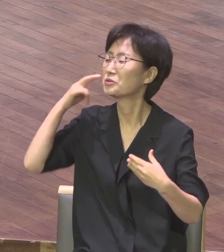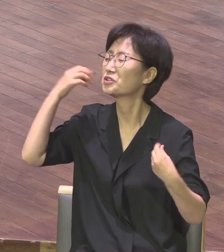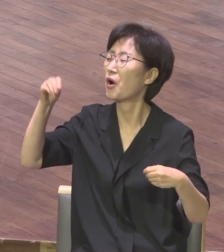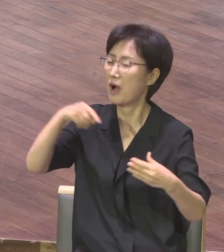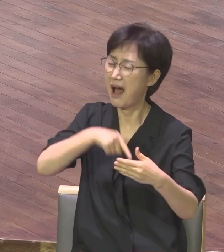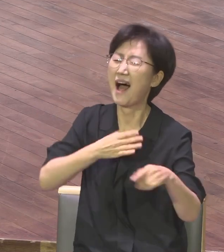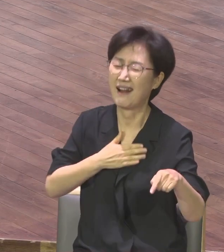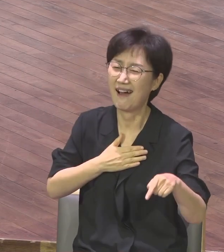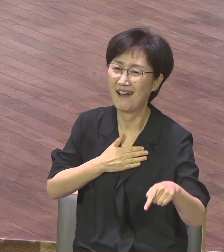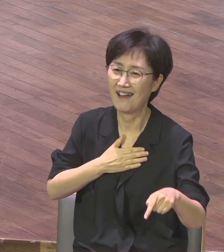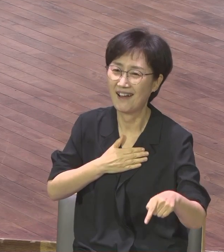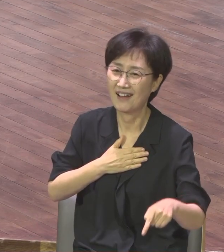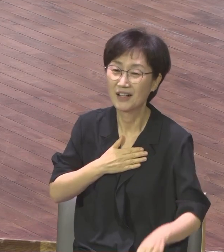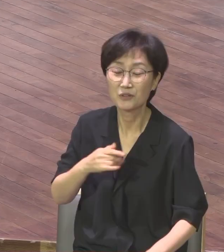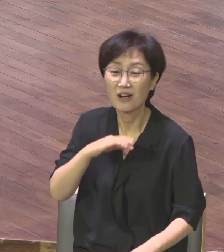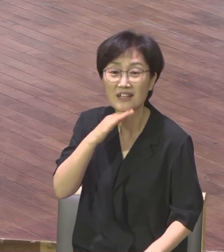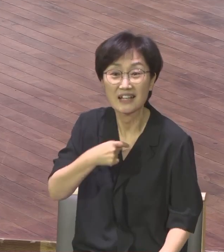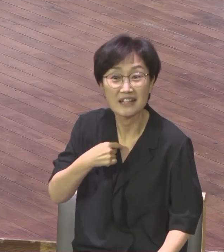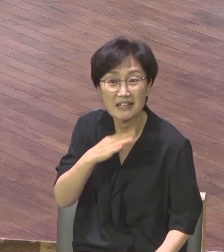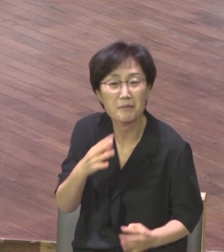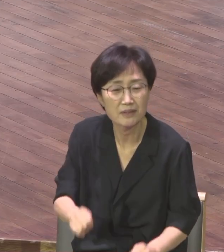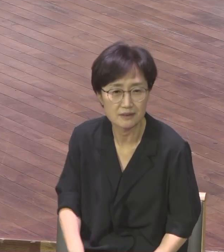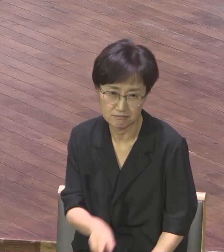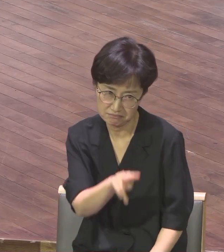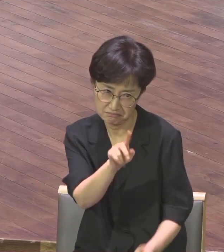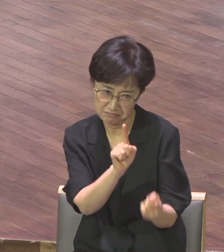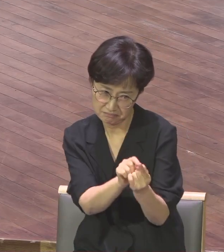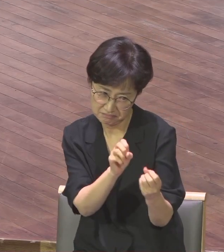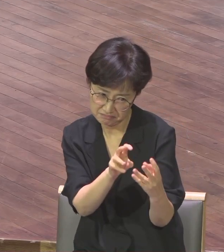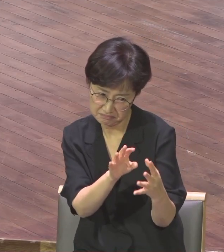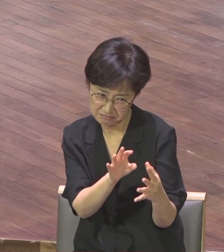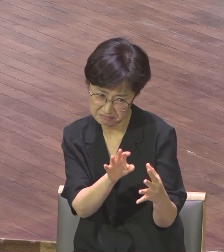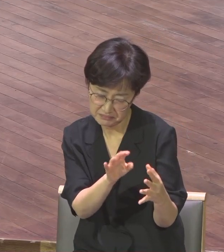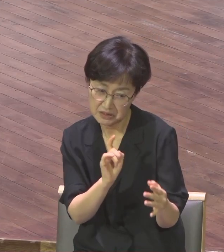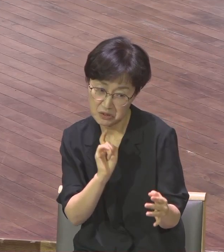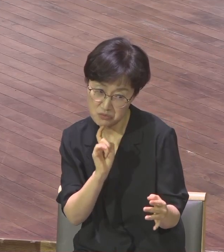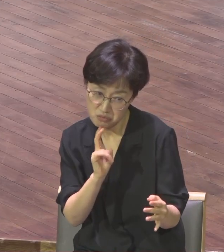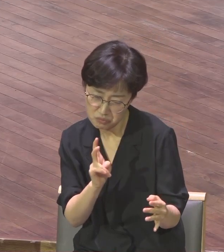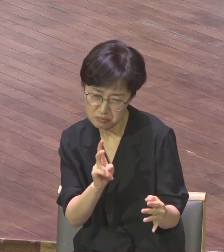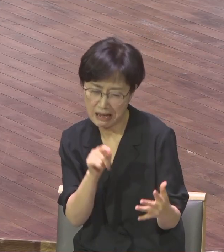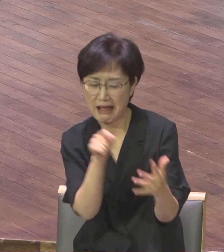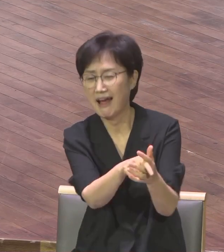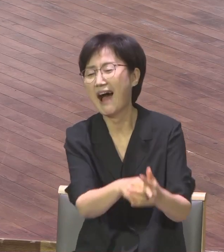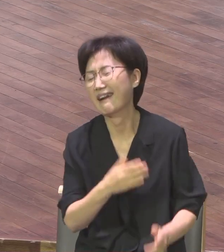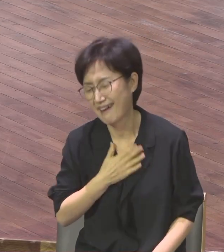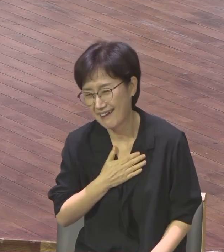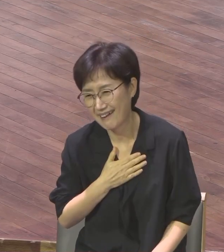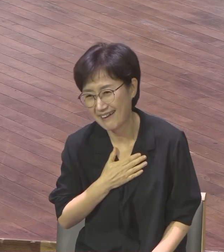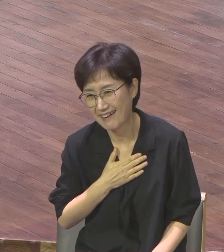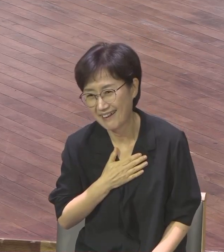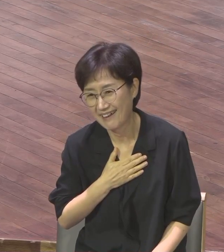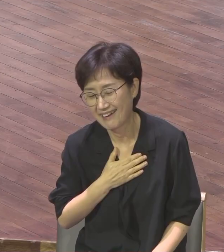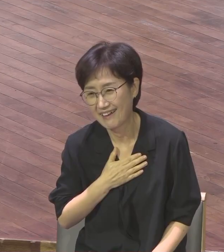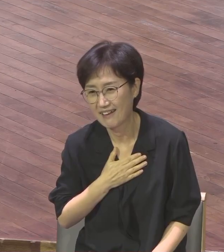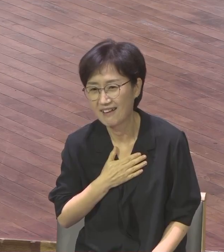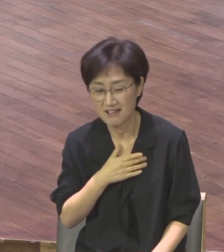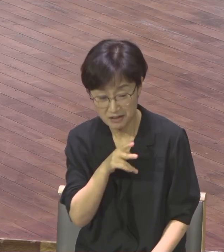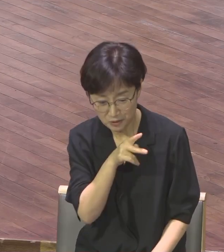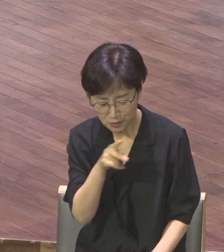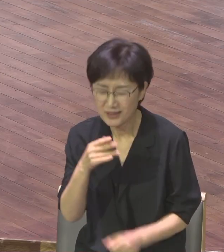또 이 나이 먹으니까 척 보면 10분만 되면 파악이 다 되죠. 속까지 다 보여. 또 하나님 은혜지.